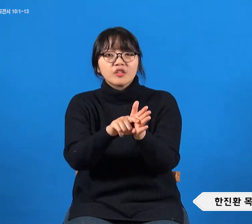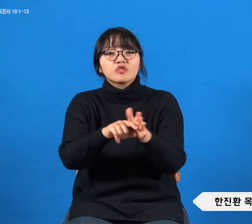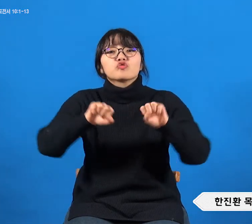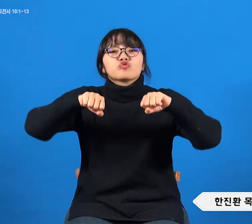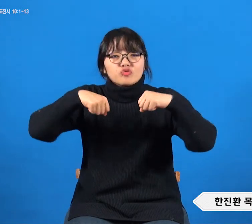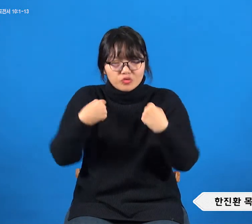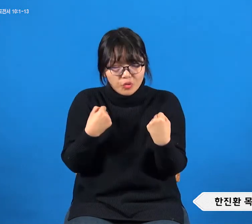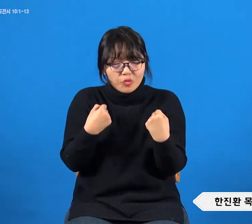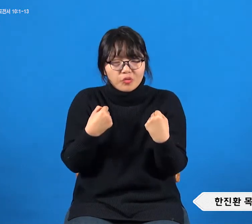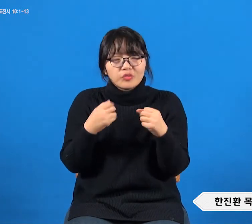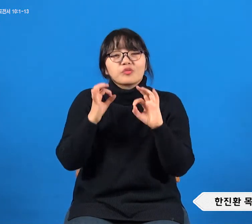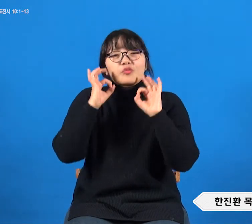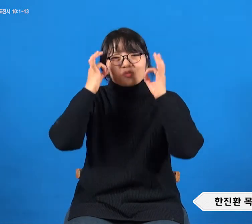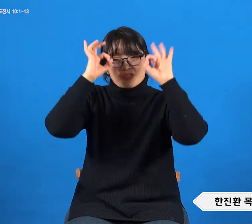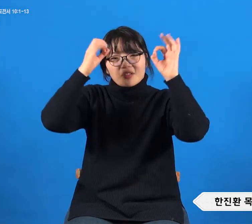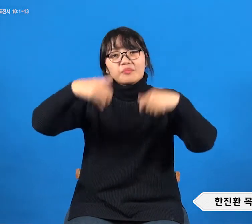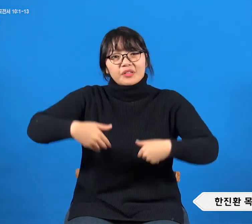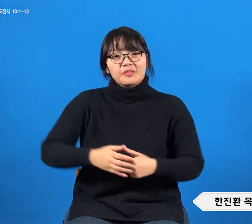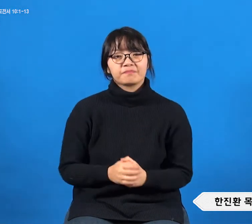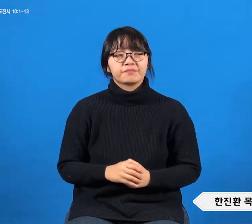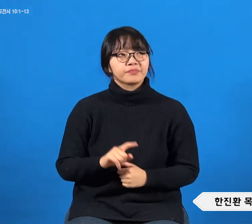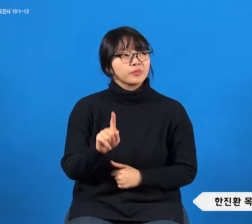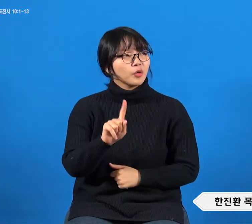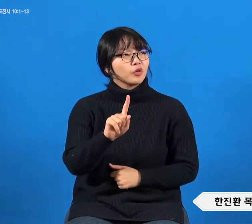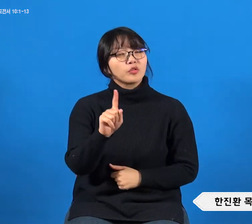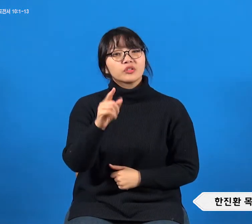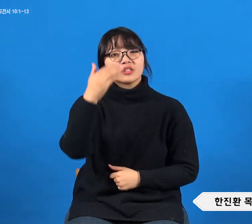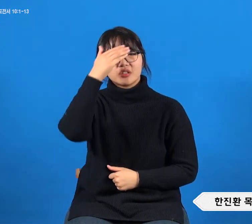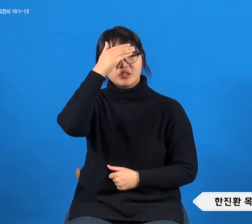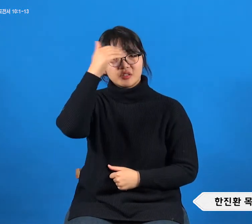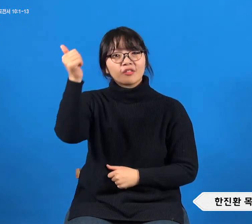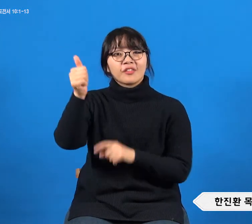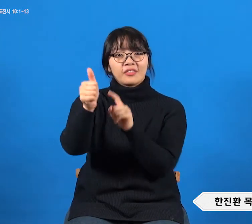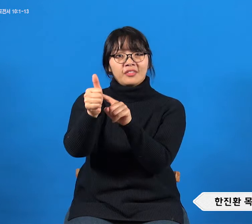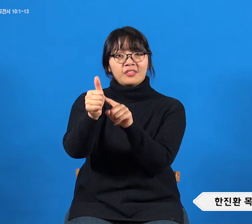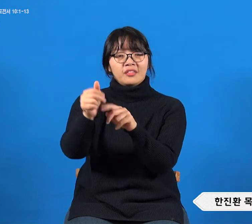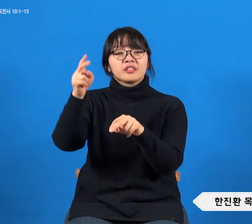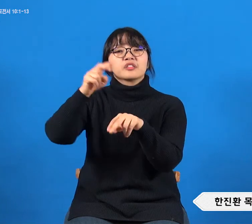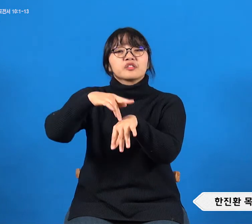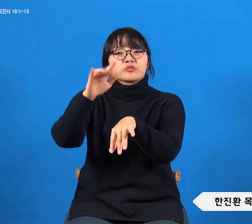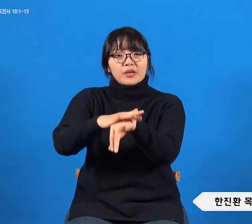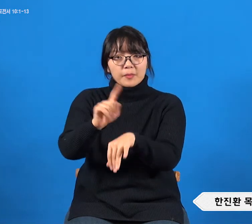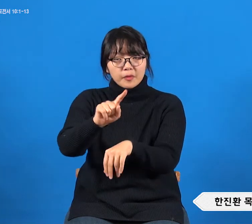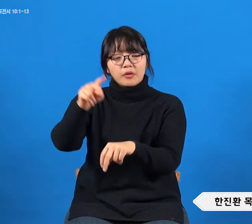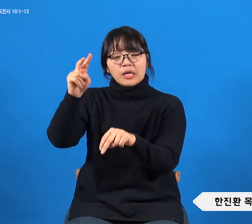애를 써야 됩니다. 어떤 청년은 앉기만 하면 종이를 찢습니다.